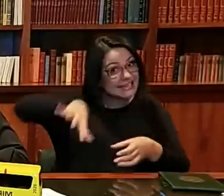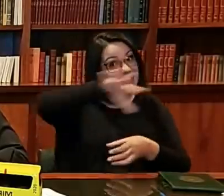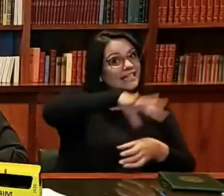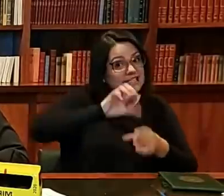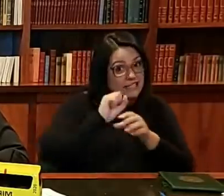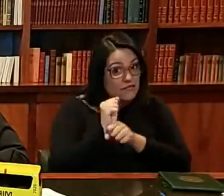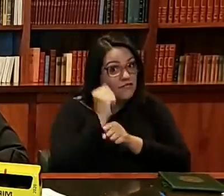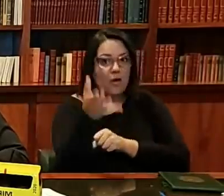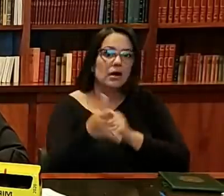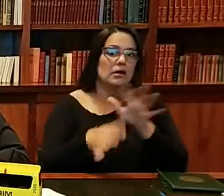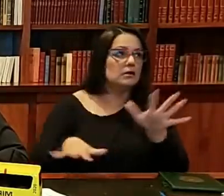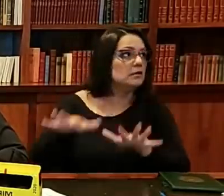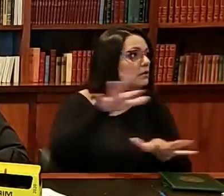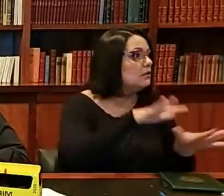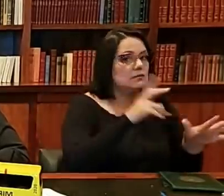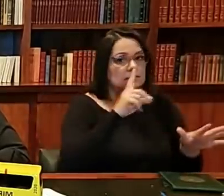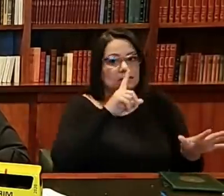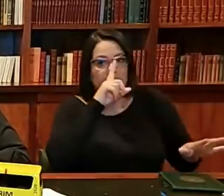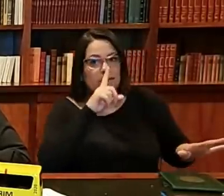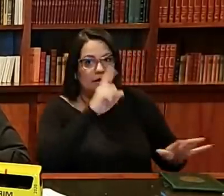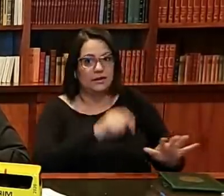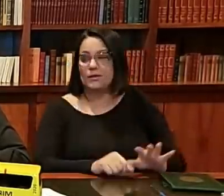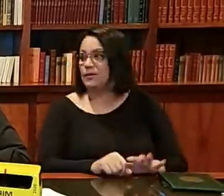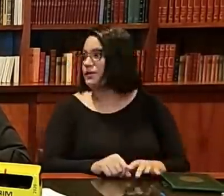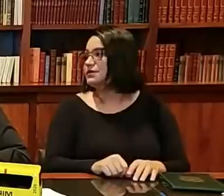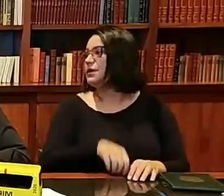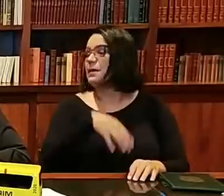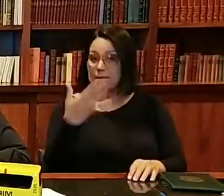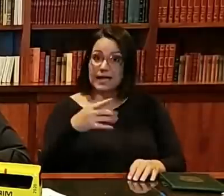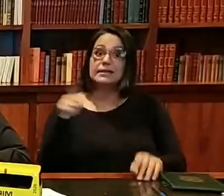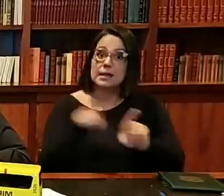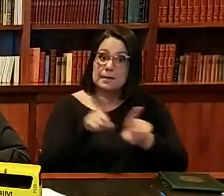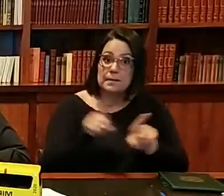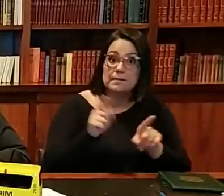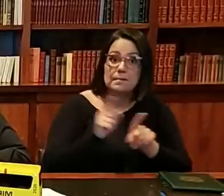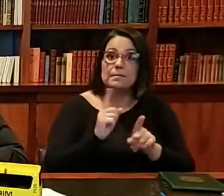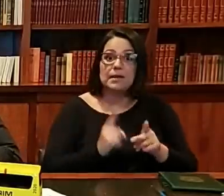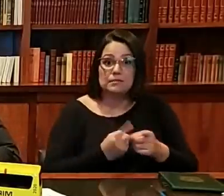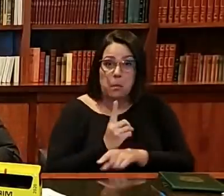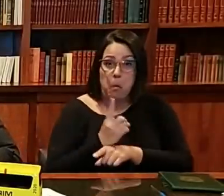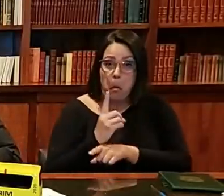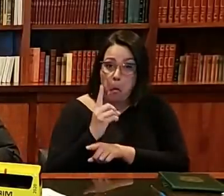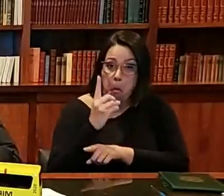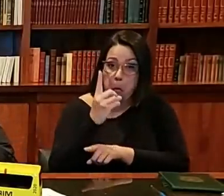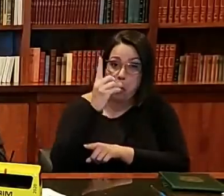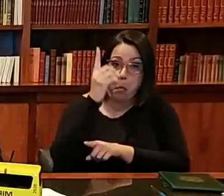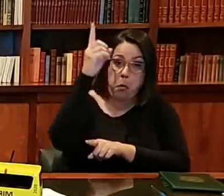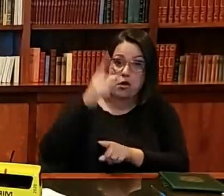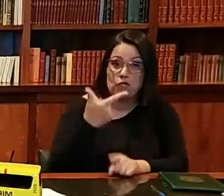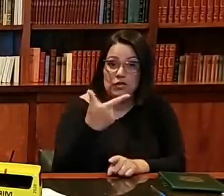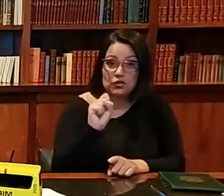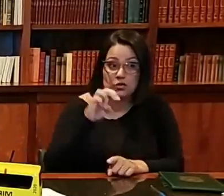Né? Se sair, aí o ambiente é completamente hostil. Mas a nossa velocidade lá protege, né? Você tá com 28 mil quilômetros por hora. Inclusive,